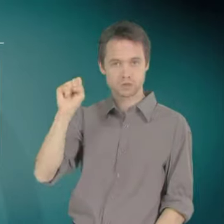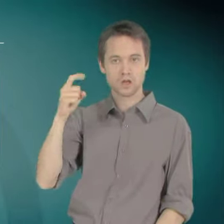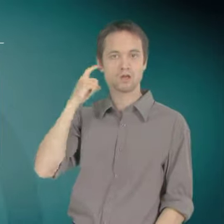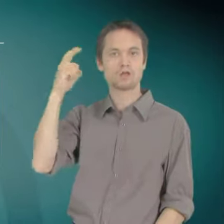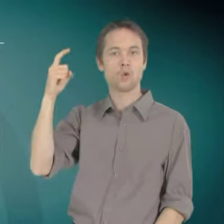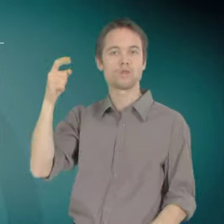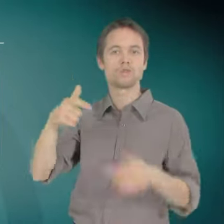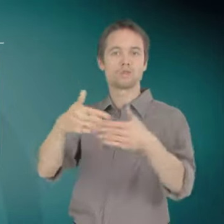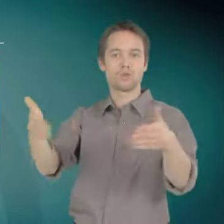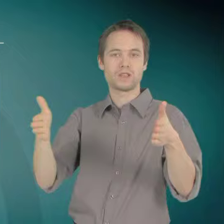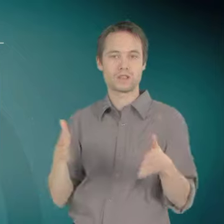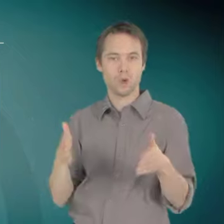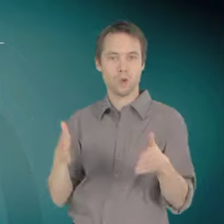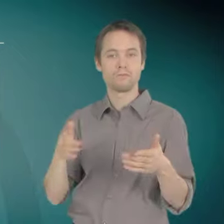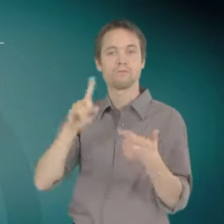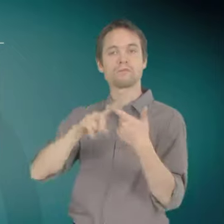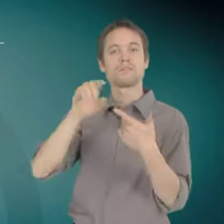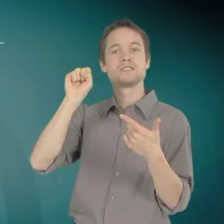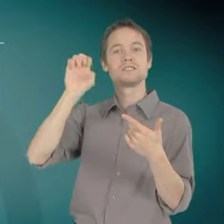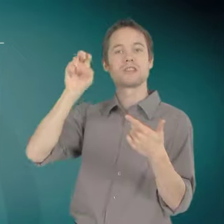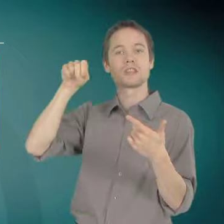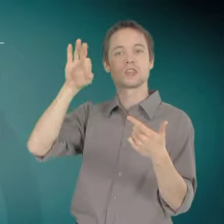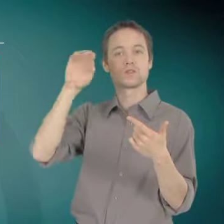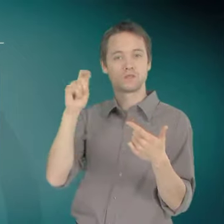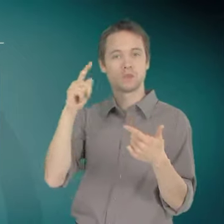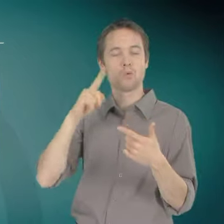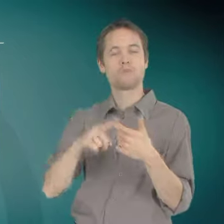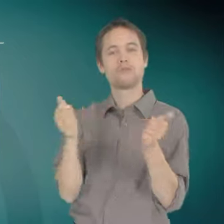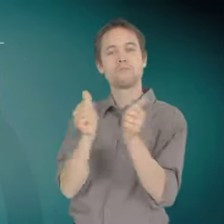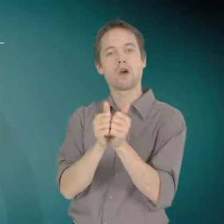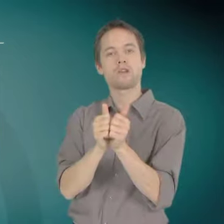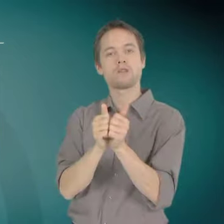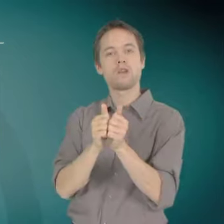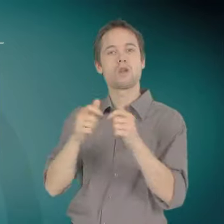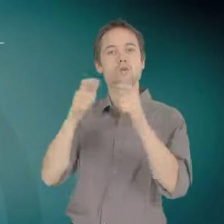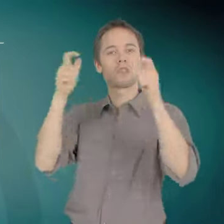tonstudios die sanft und partner unternehmenskommunikation